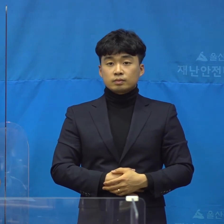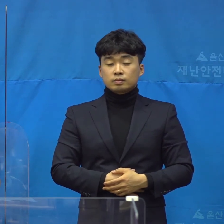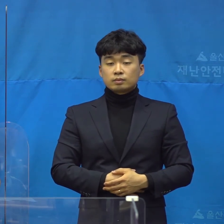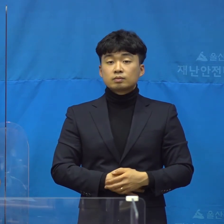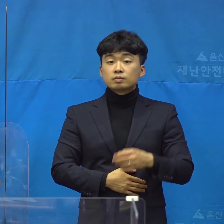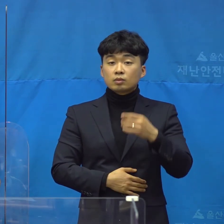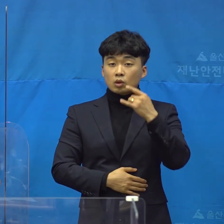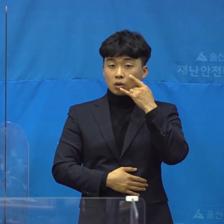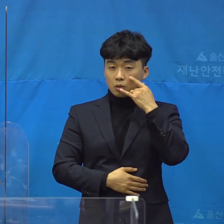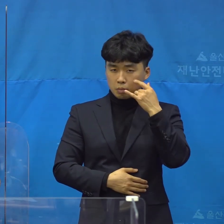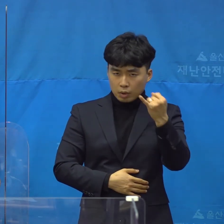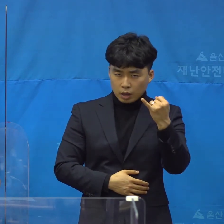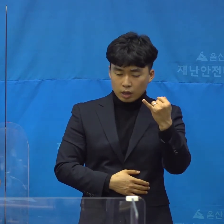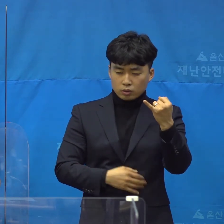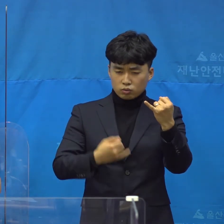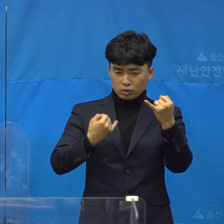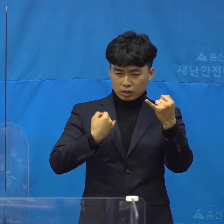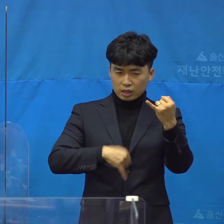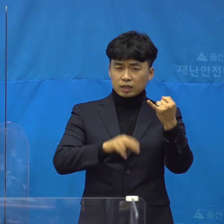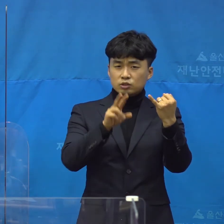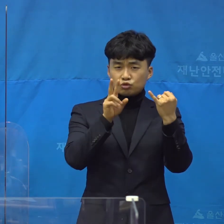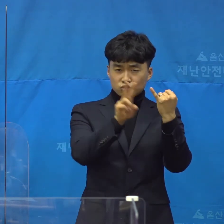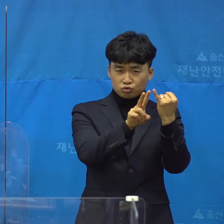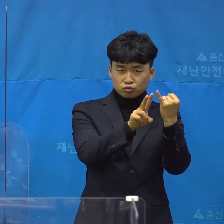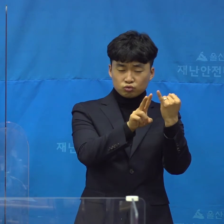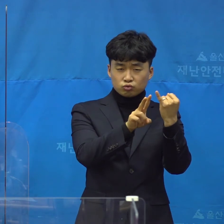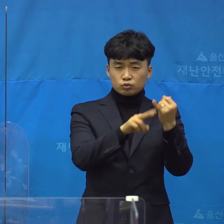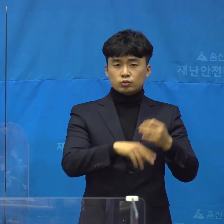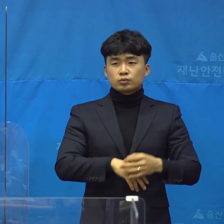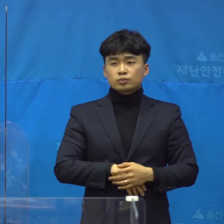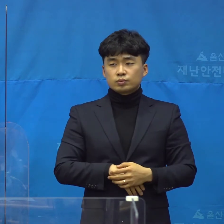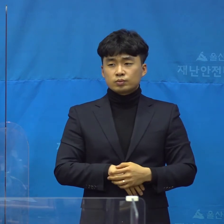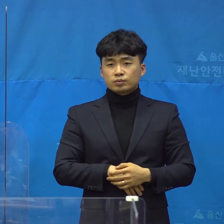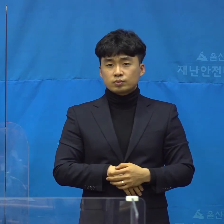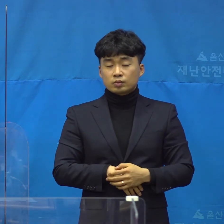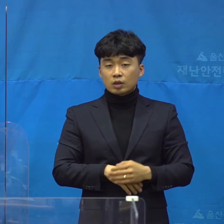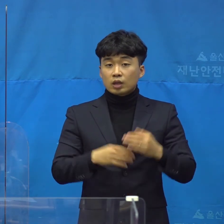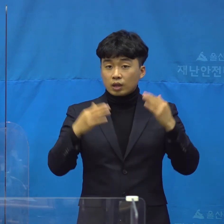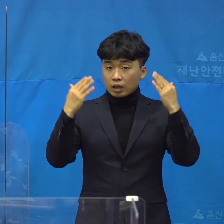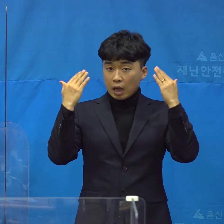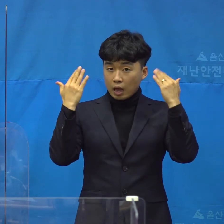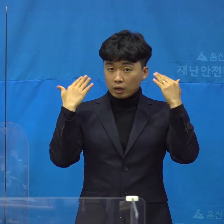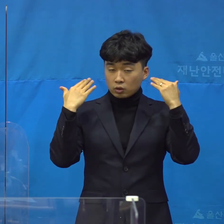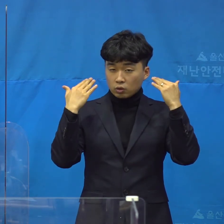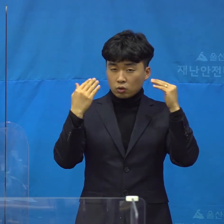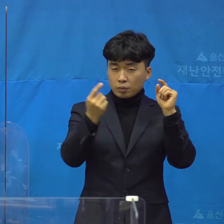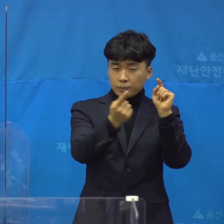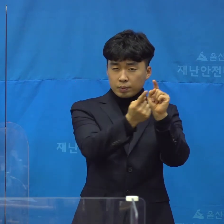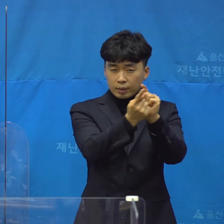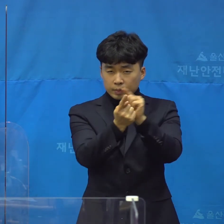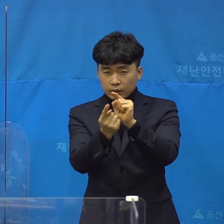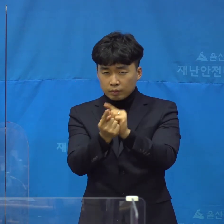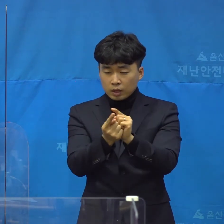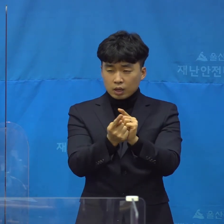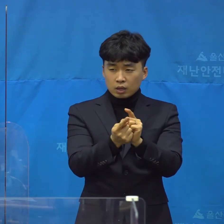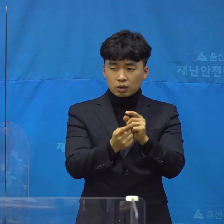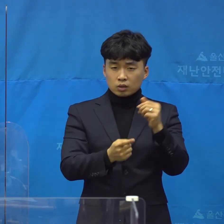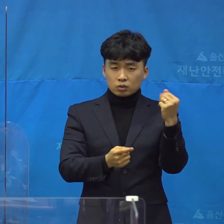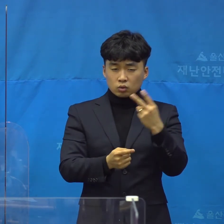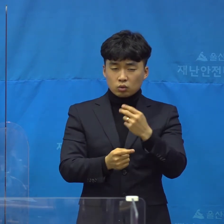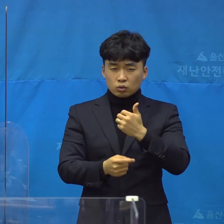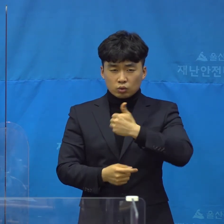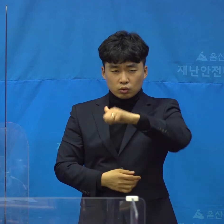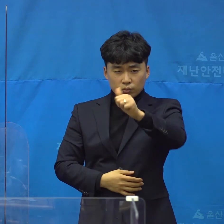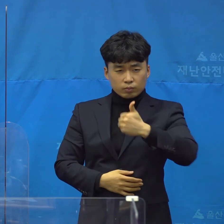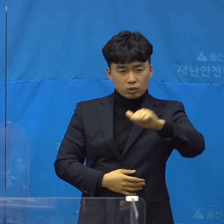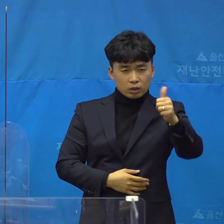이제 엄마 분하고 그리고 자녀 두 분이었는데 자녀 두 분이 뭐 학교 뭐 접촉이라든지 그리고 이분들이 왔다